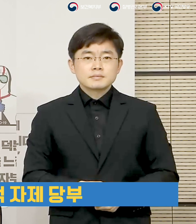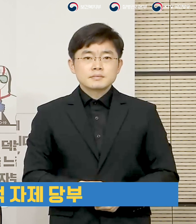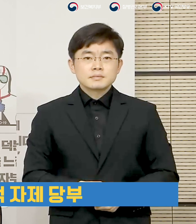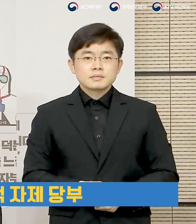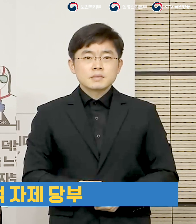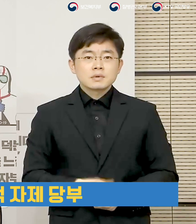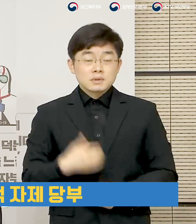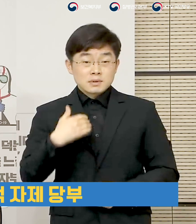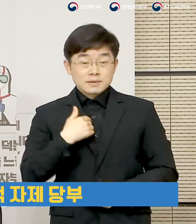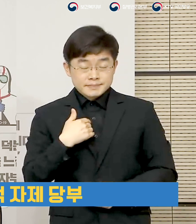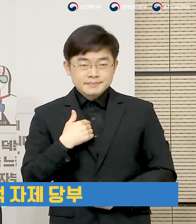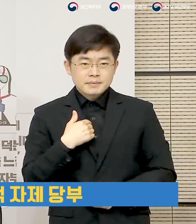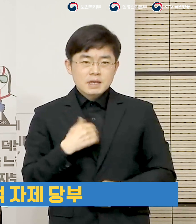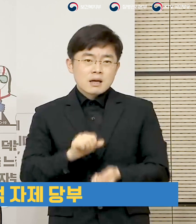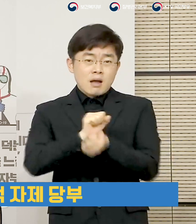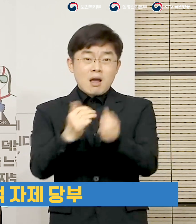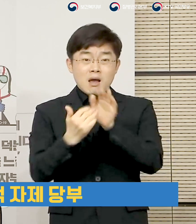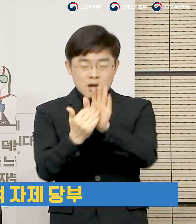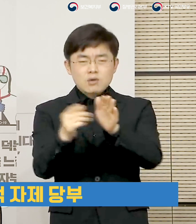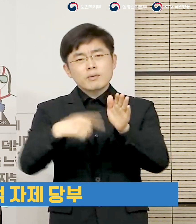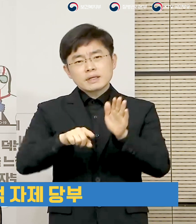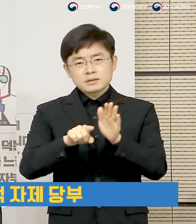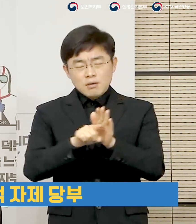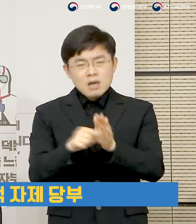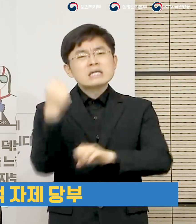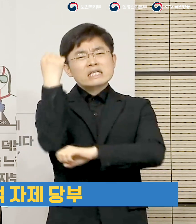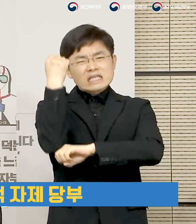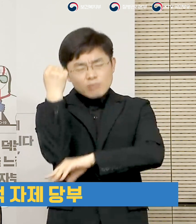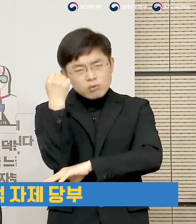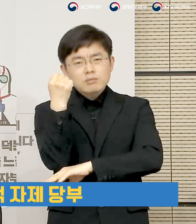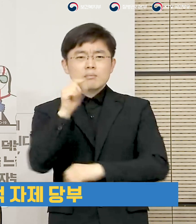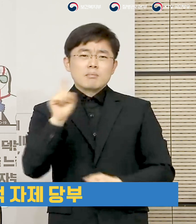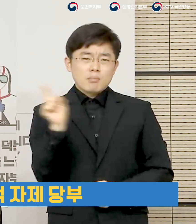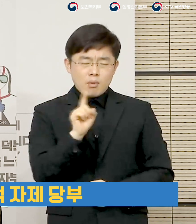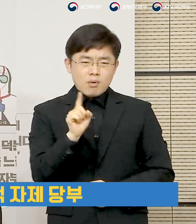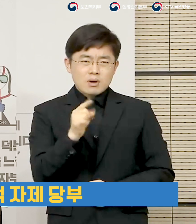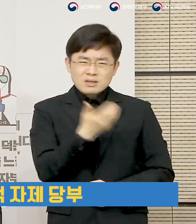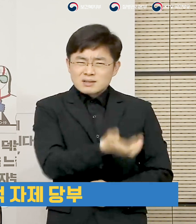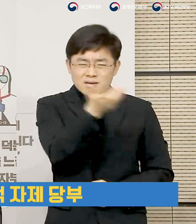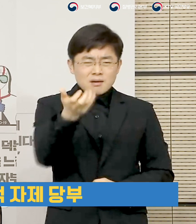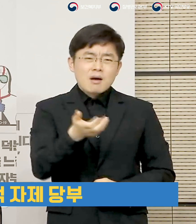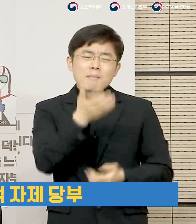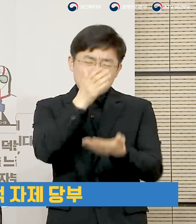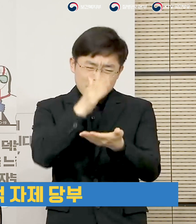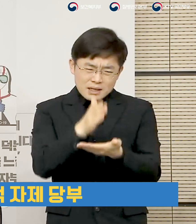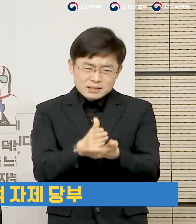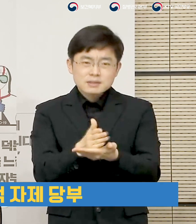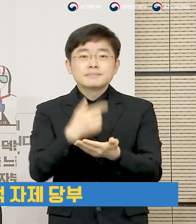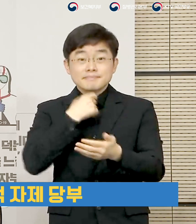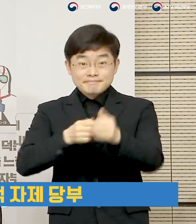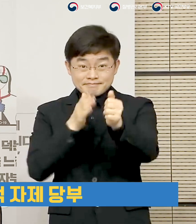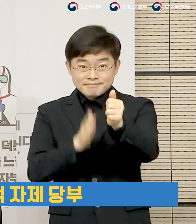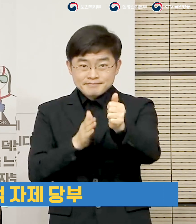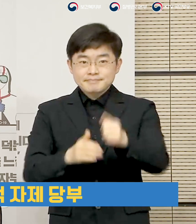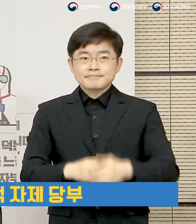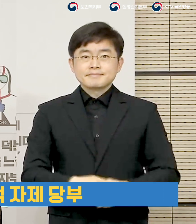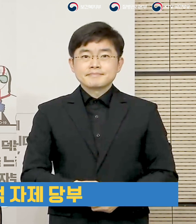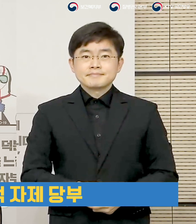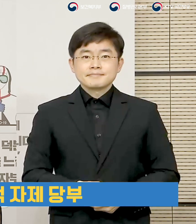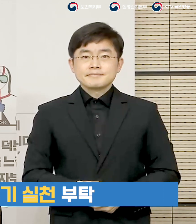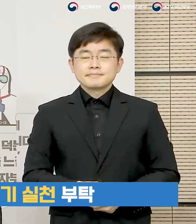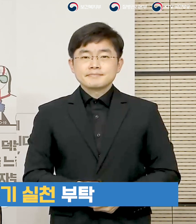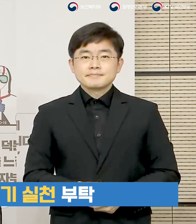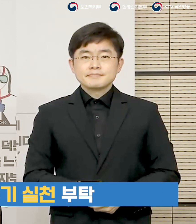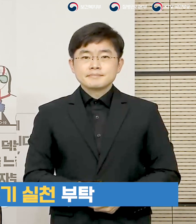부득이하게 저희들은 기본적인 방역당국의 입장은 이동을 가급적 자제해 주실 것을 부탁을 드립니다.